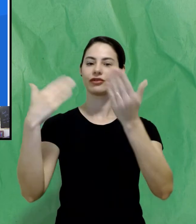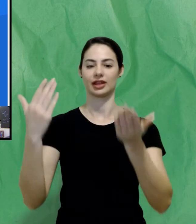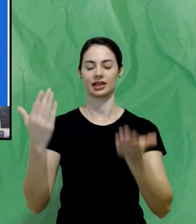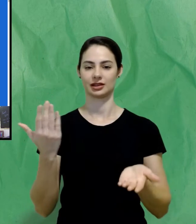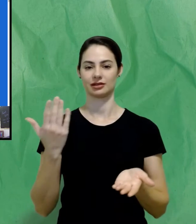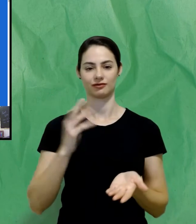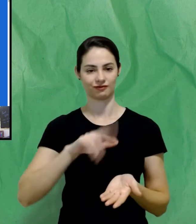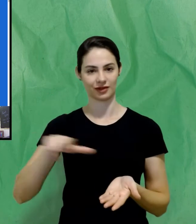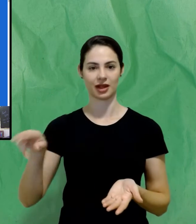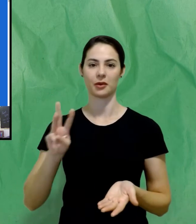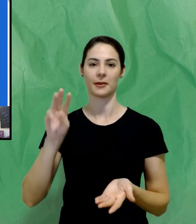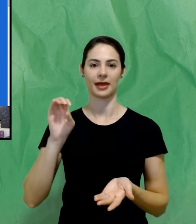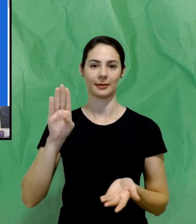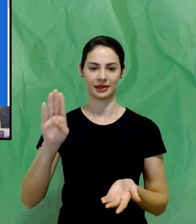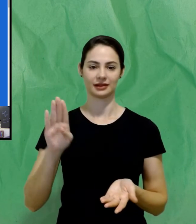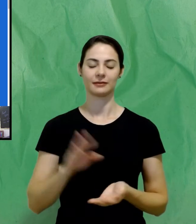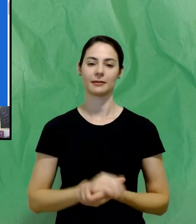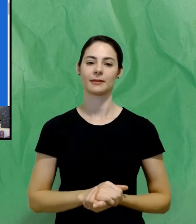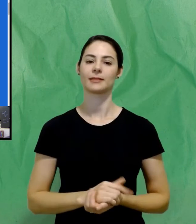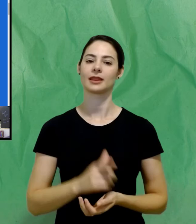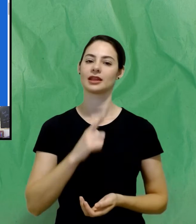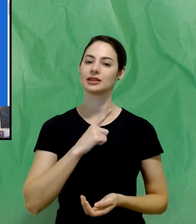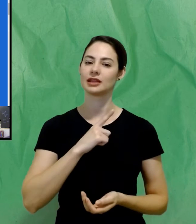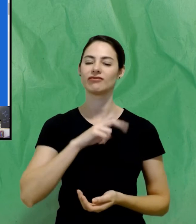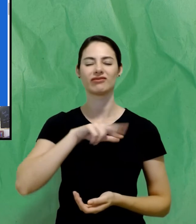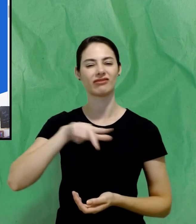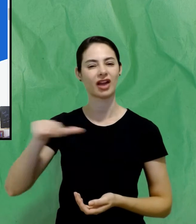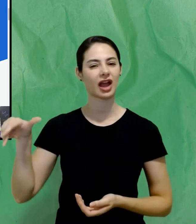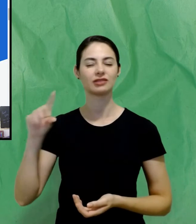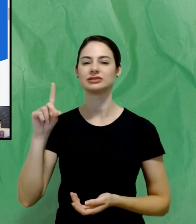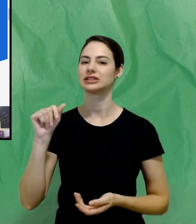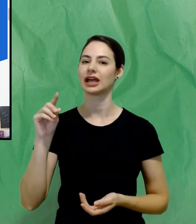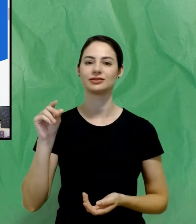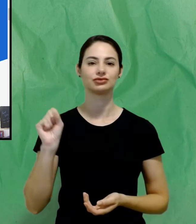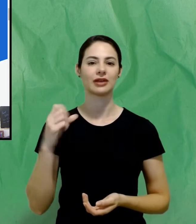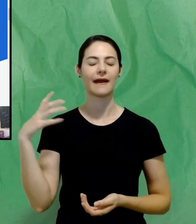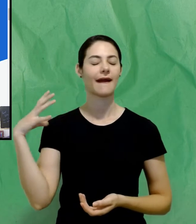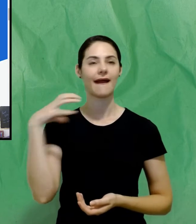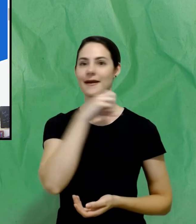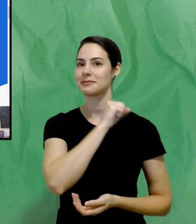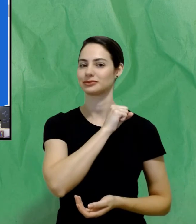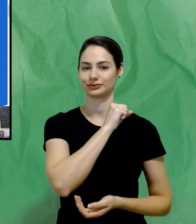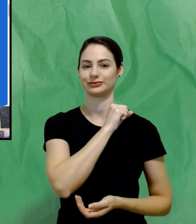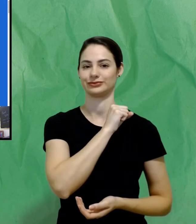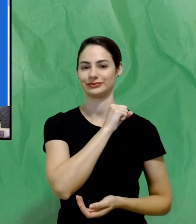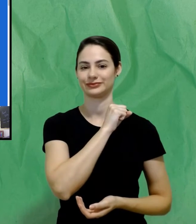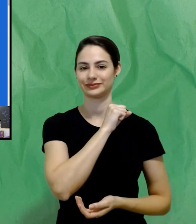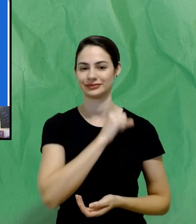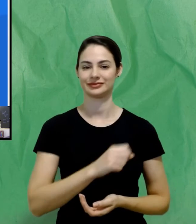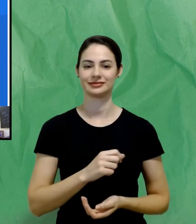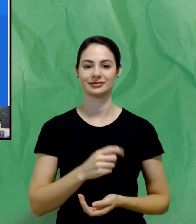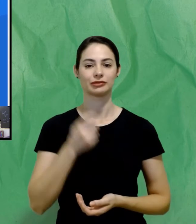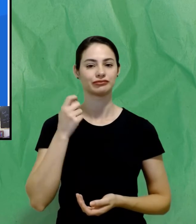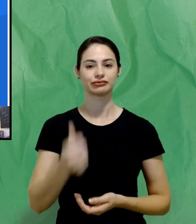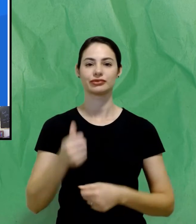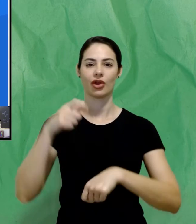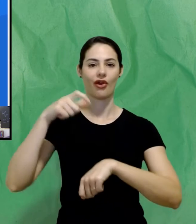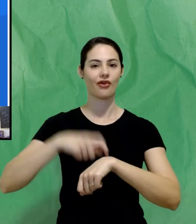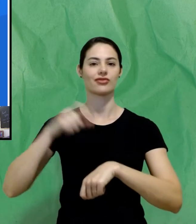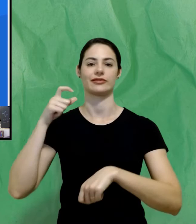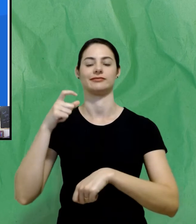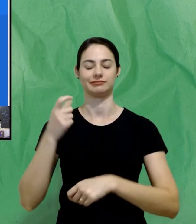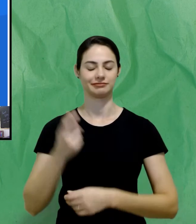para web. E aqui ele oferece uma base de dados extremamente rápida e em tempo real para a